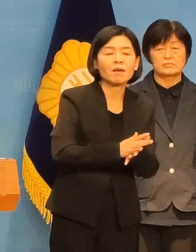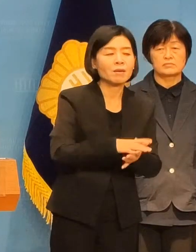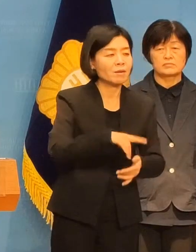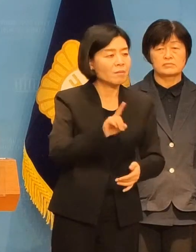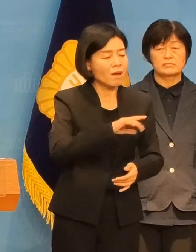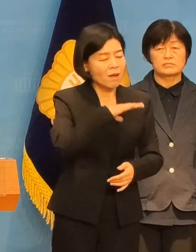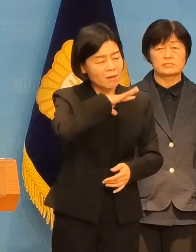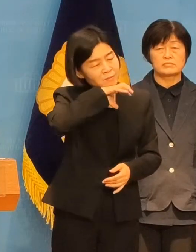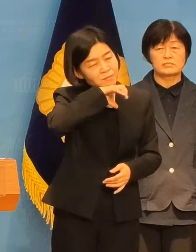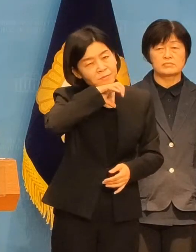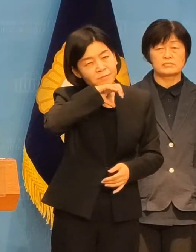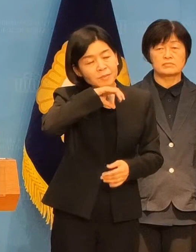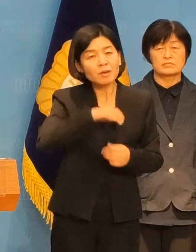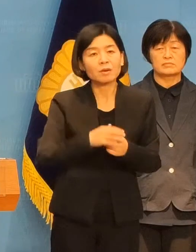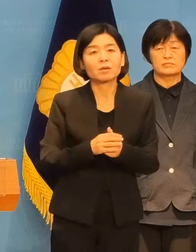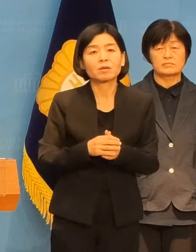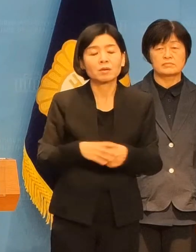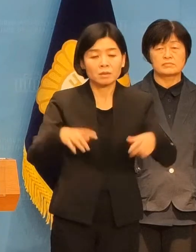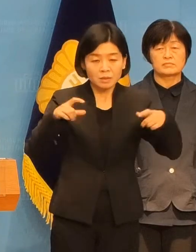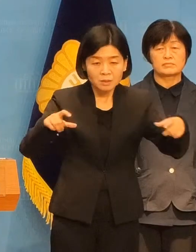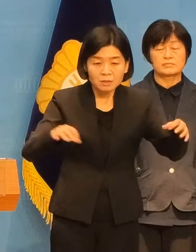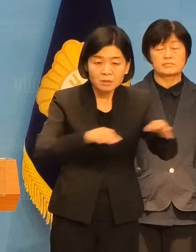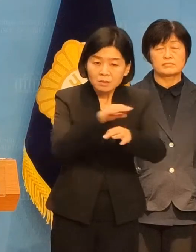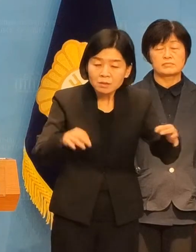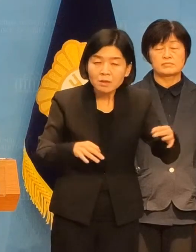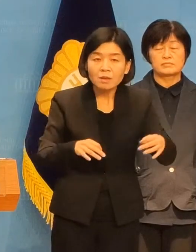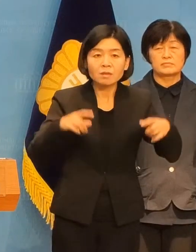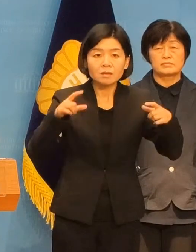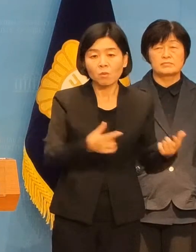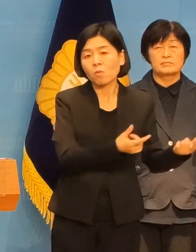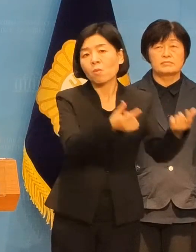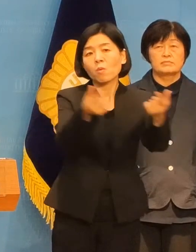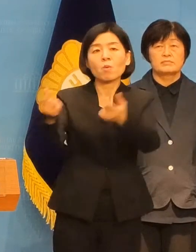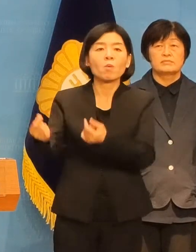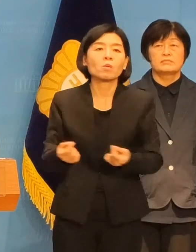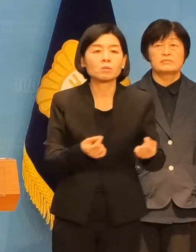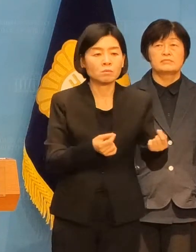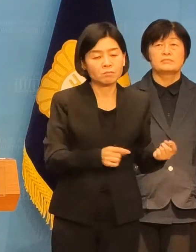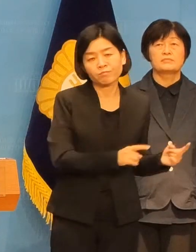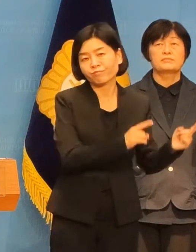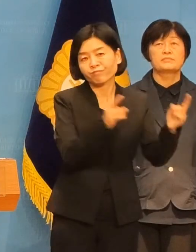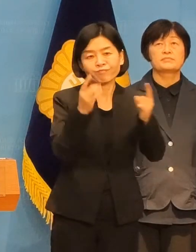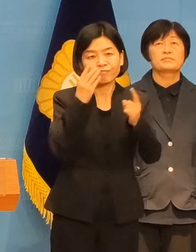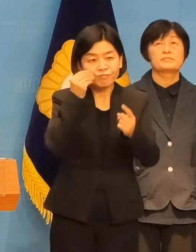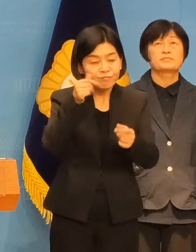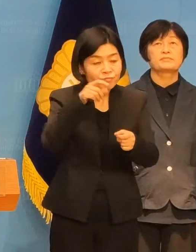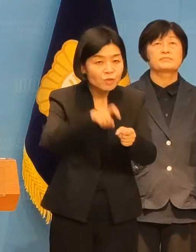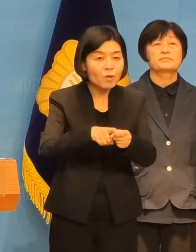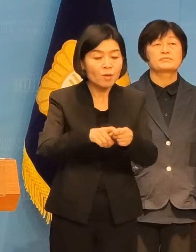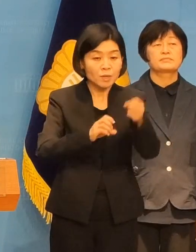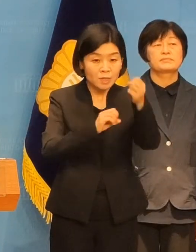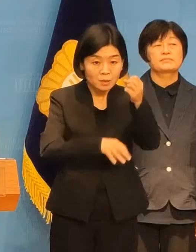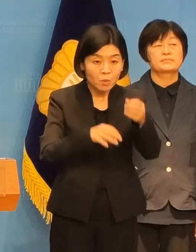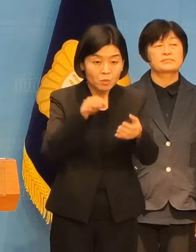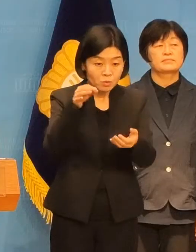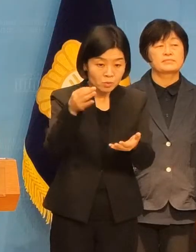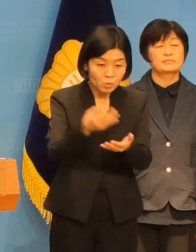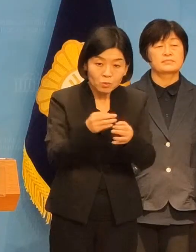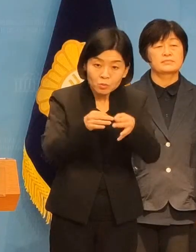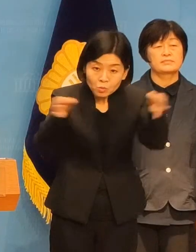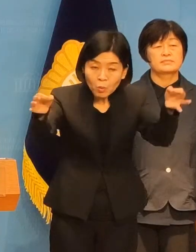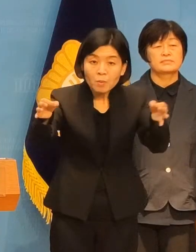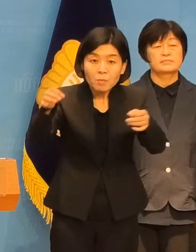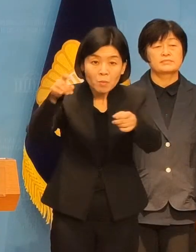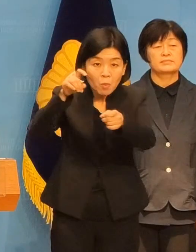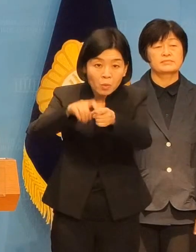되었습니다. 이는 지역 경제와 지역 공동체 활성화라는 농어촌 기본소득 도입의 취지에도